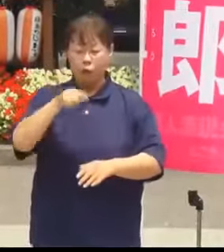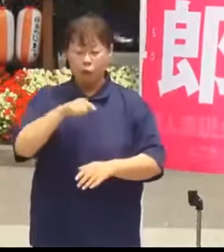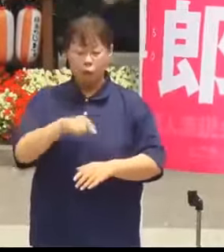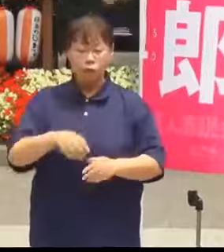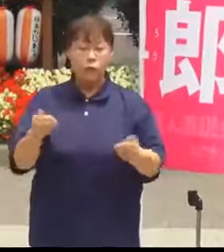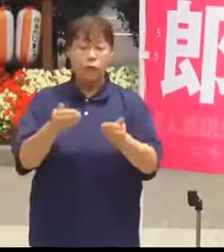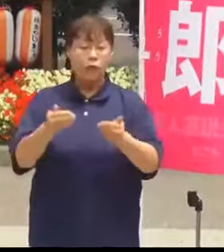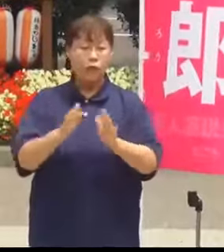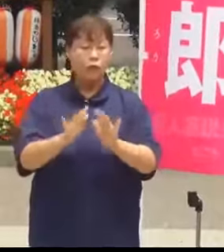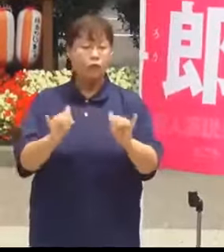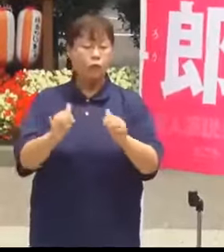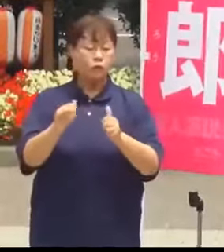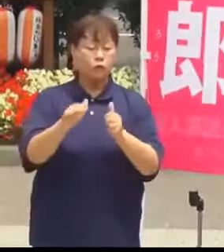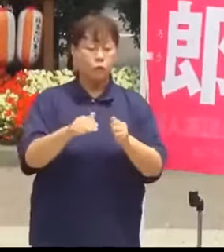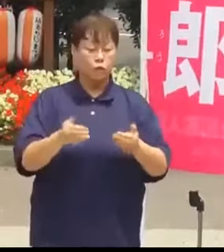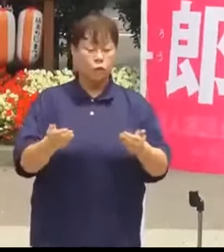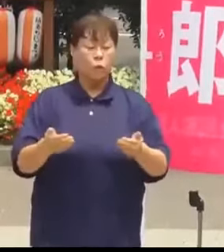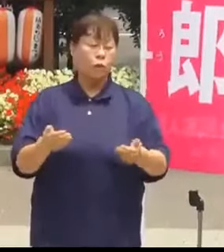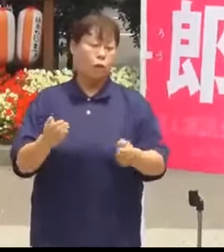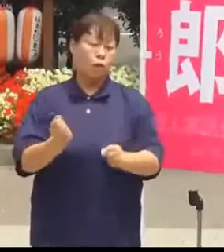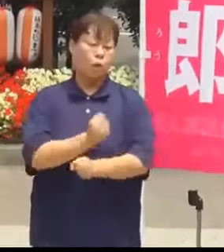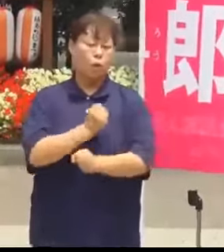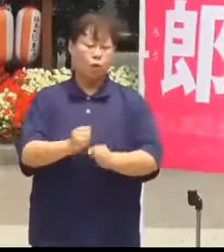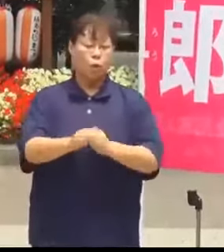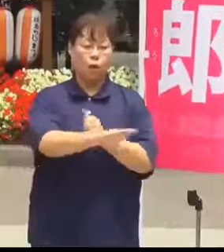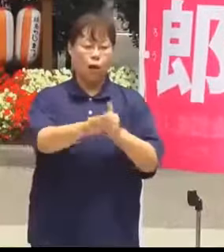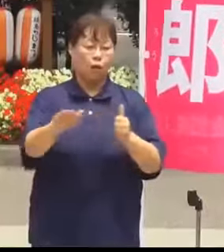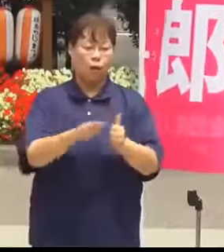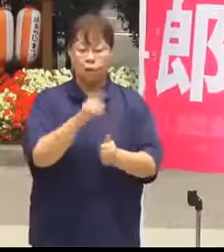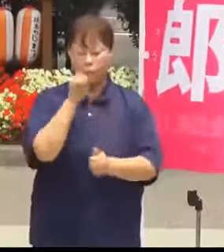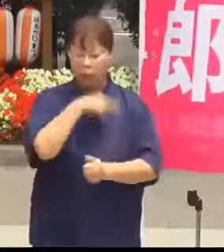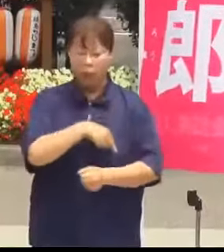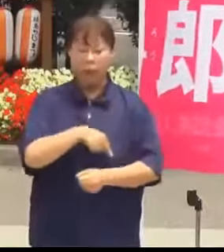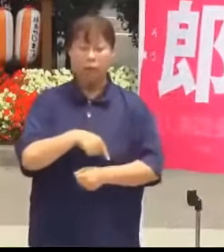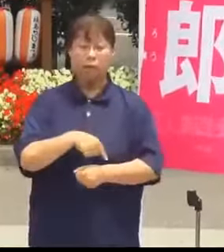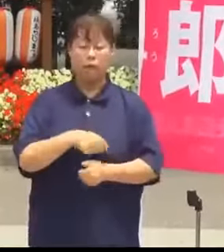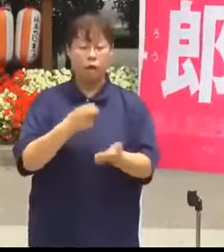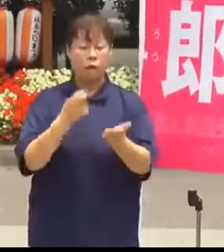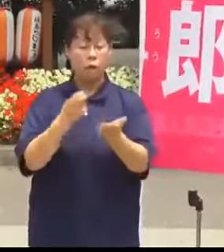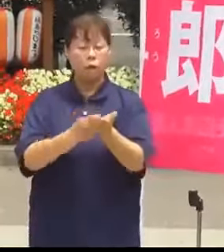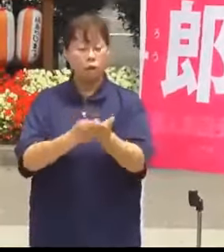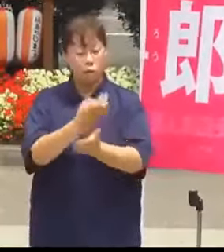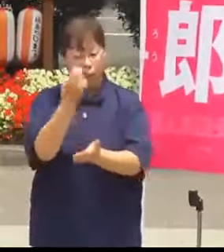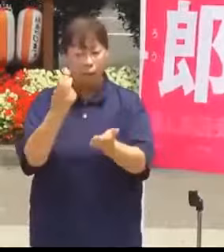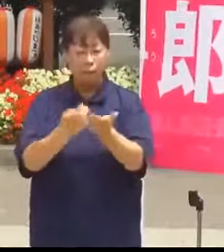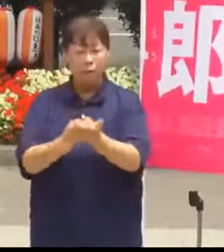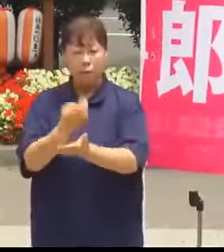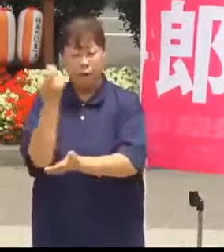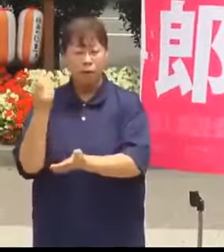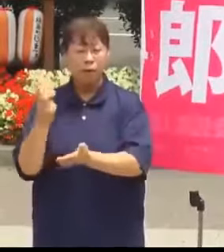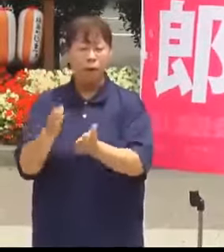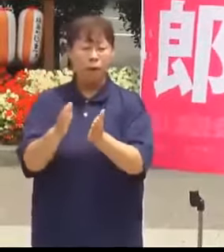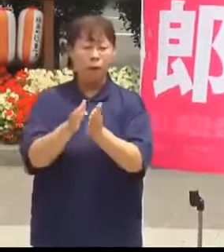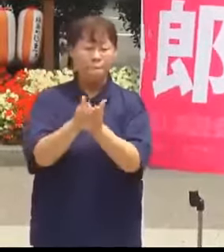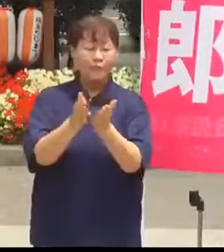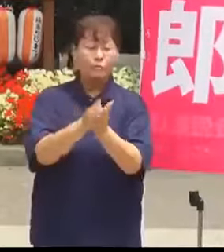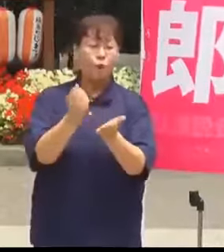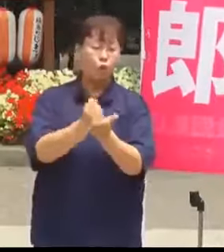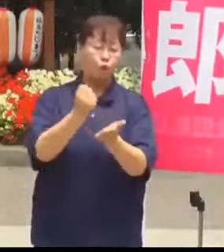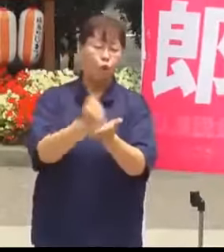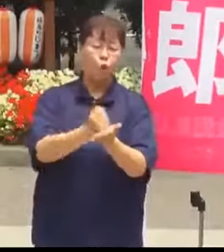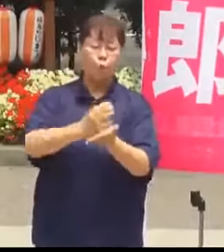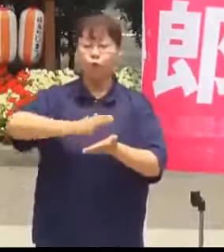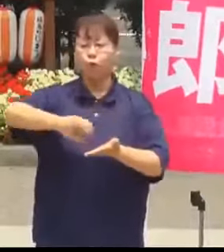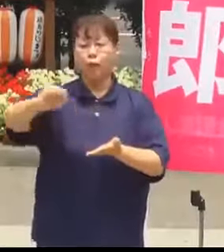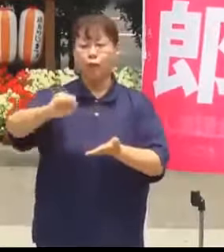てる方々の労働環境ボロボロですよ法令違反だらけパスポート取り上げる携帯取り上げる